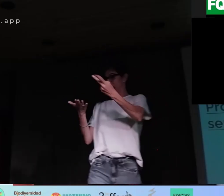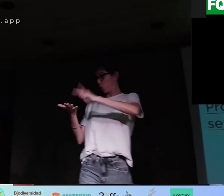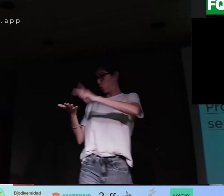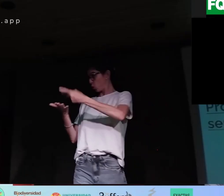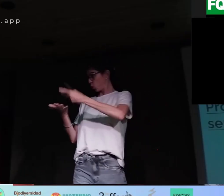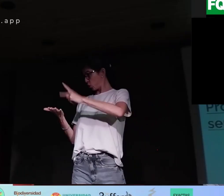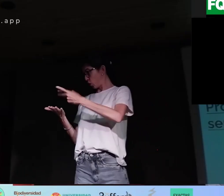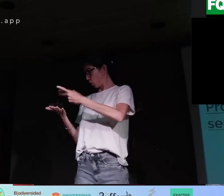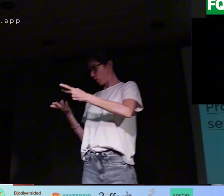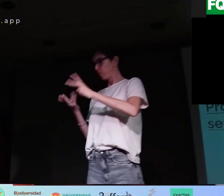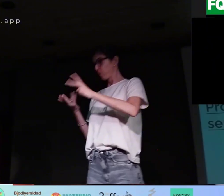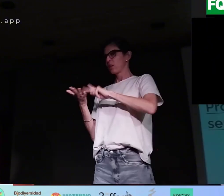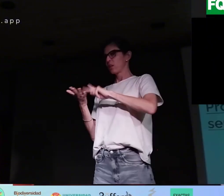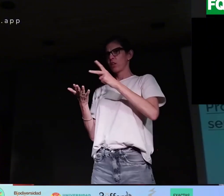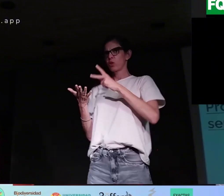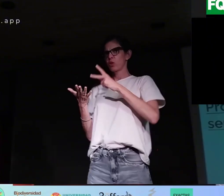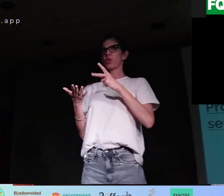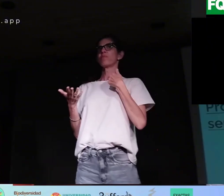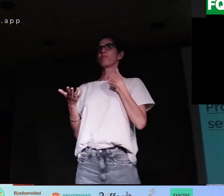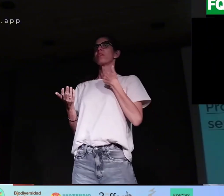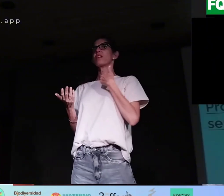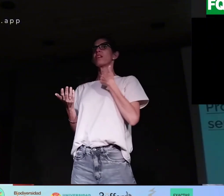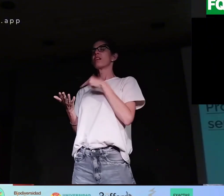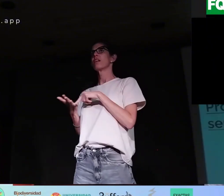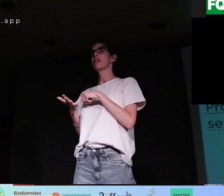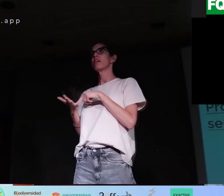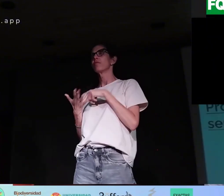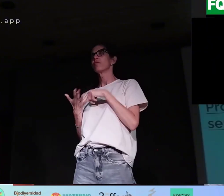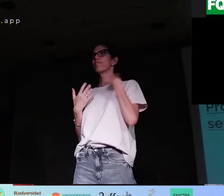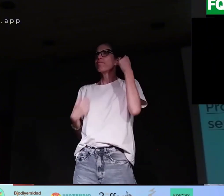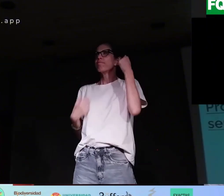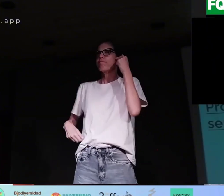cuando estás hablando de la traducción,